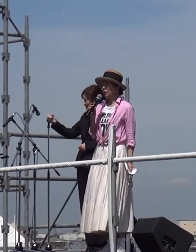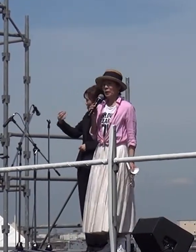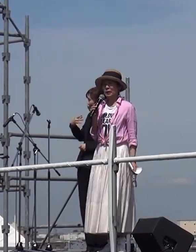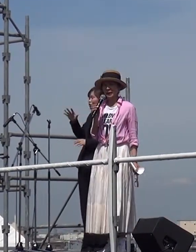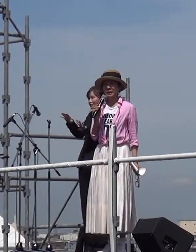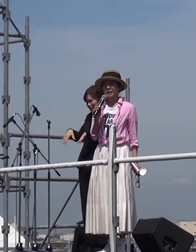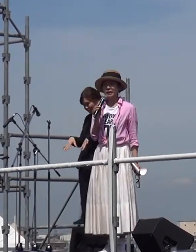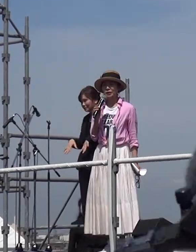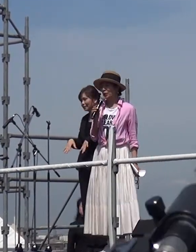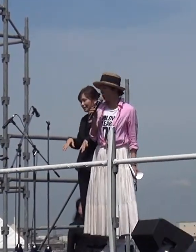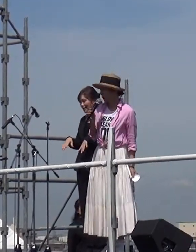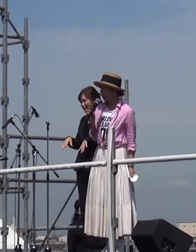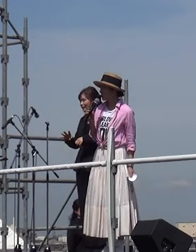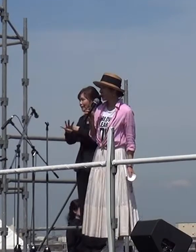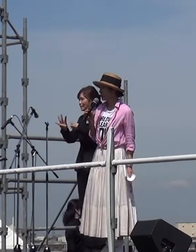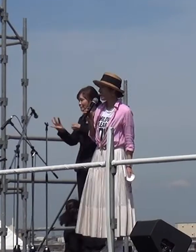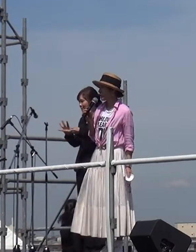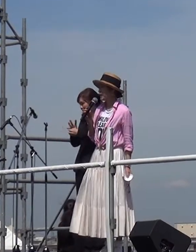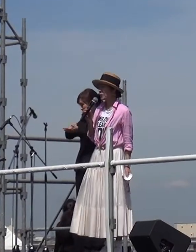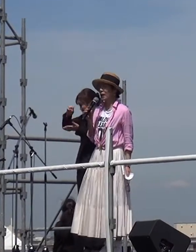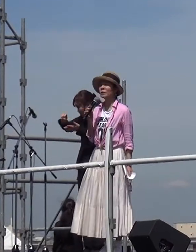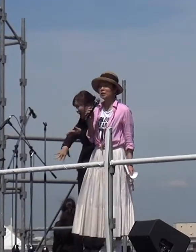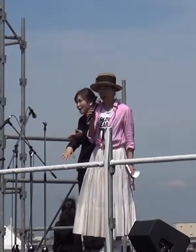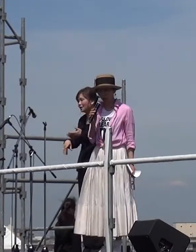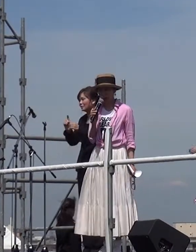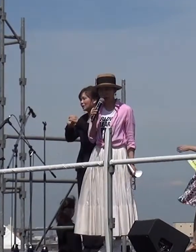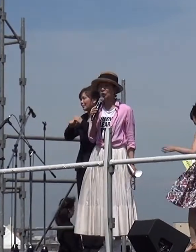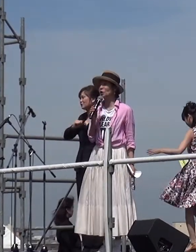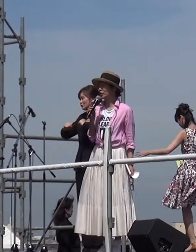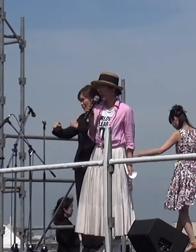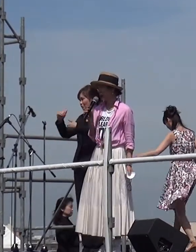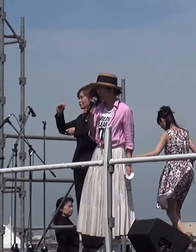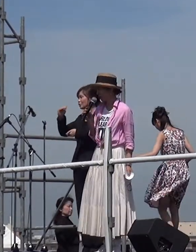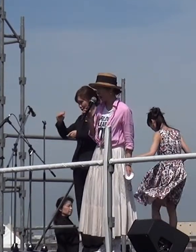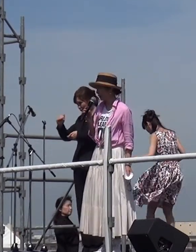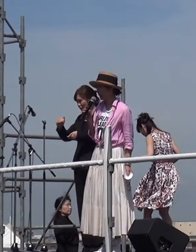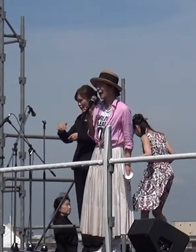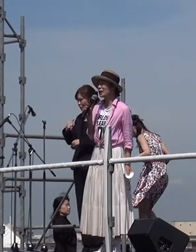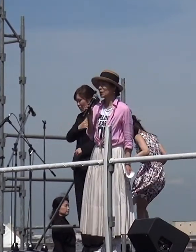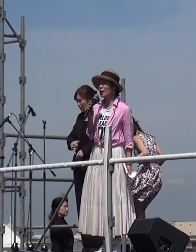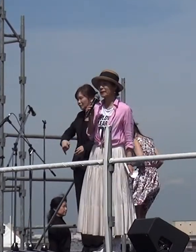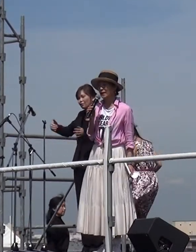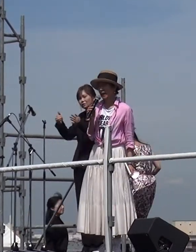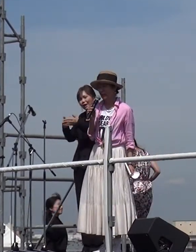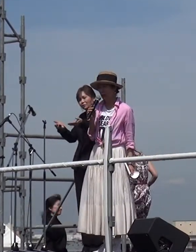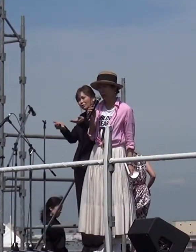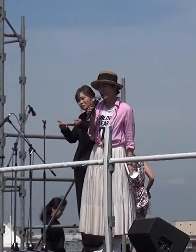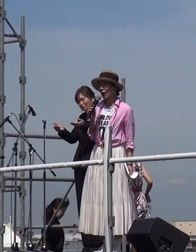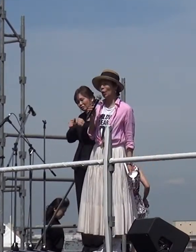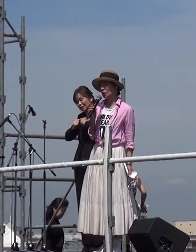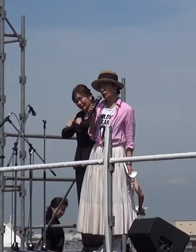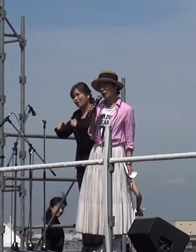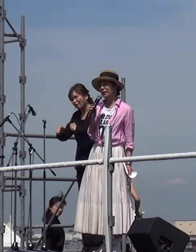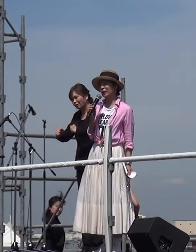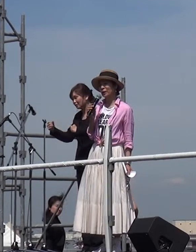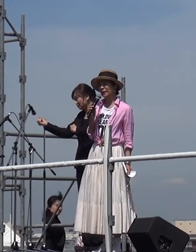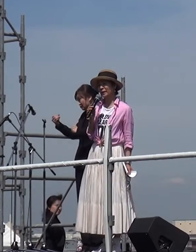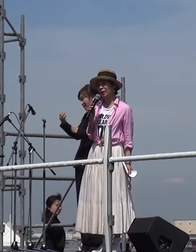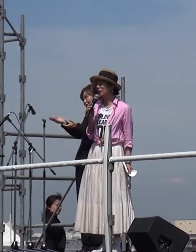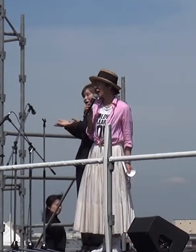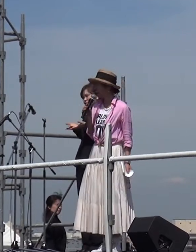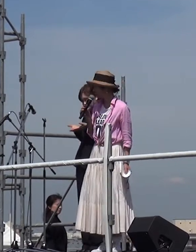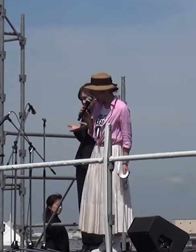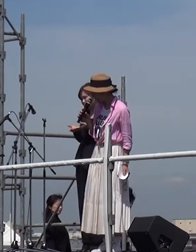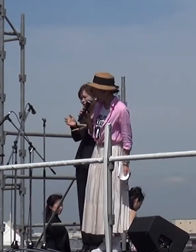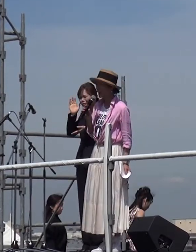原発のためにすること、自分の人生の最後の仕事としてやろうっていうふうにそう発言されています。本当に聞くだけ